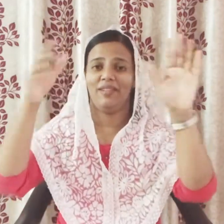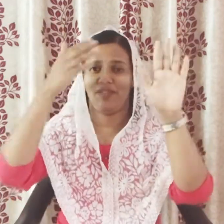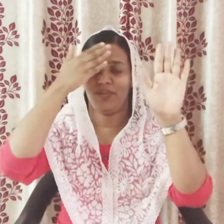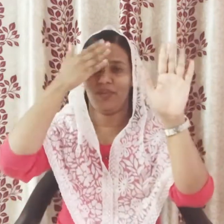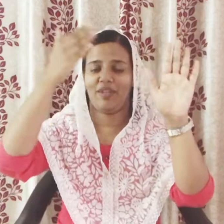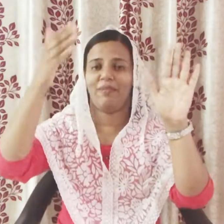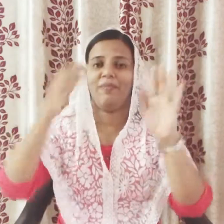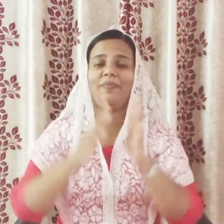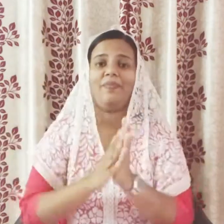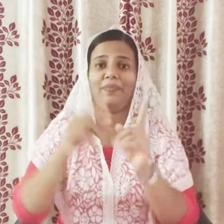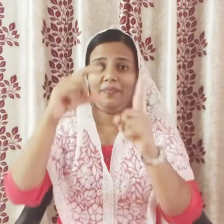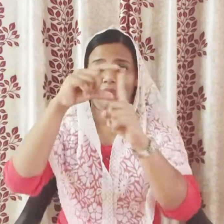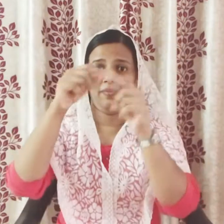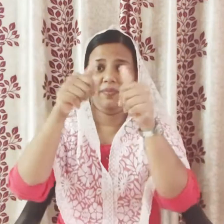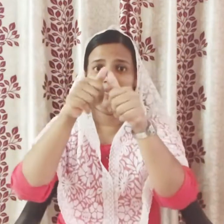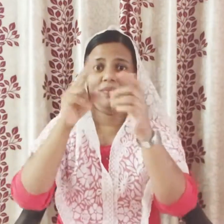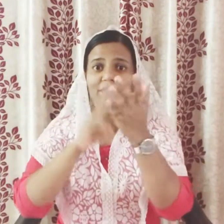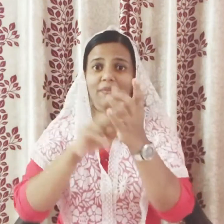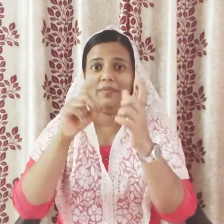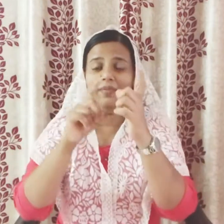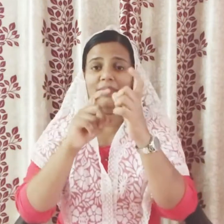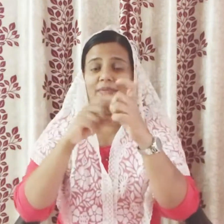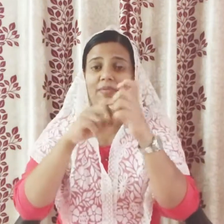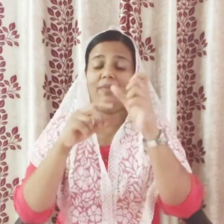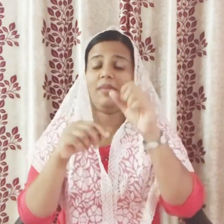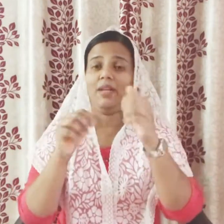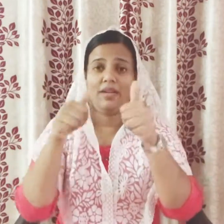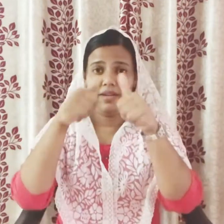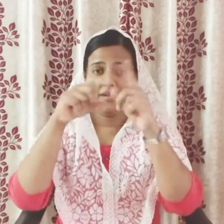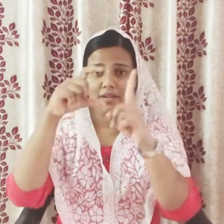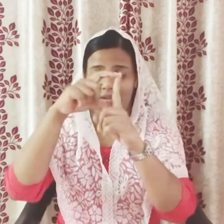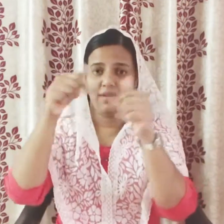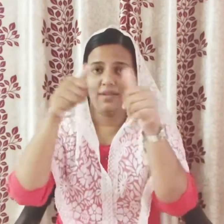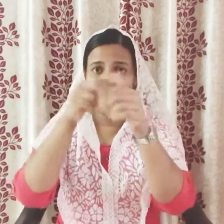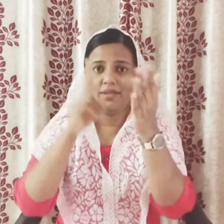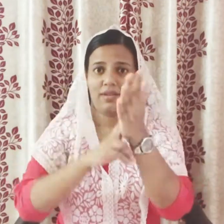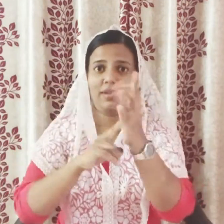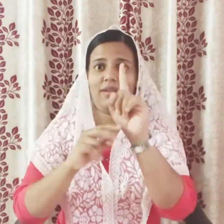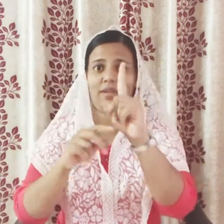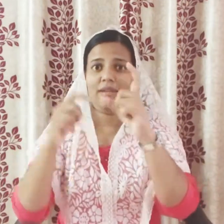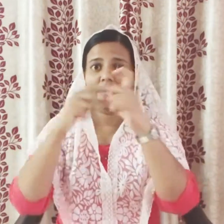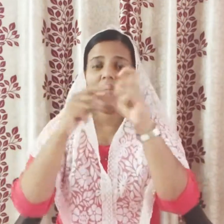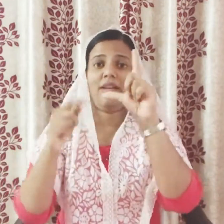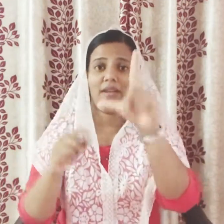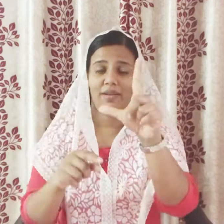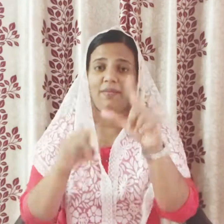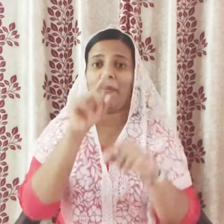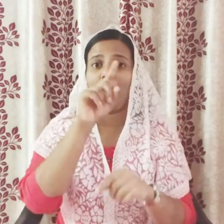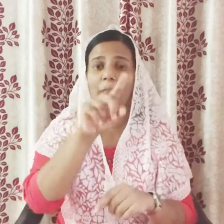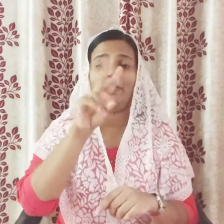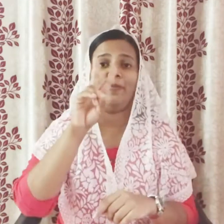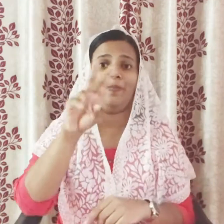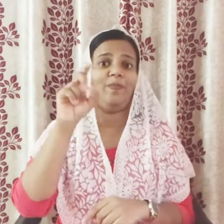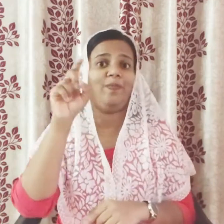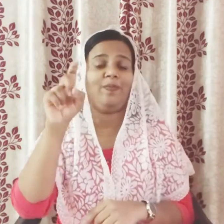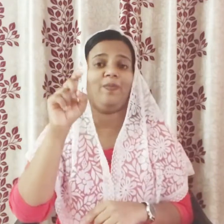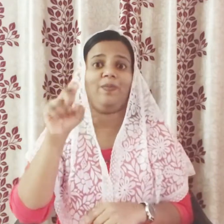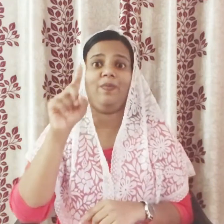സ്തോത്രം. ദാനിയേലിൻ്റെ പുസ്തകം 12-ാം അധ്യായത്തിൻ്റെ അവസാനത്തെ വാക്യമാണ് നമ്മൾ ആരംഭത്തിൽ വായിക്കുന്നത്. ദാനിയേൽ ചാപ്റ്റർ